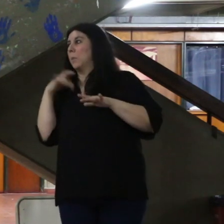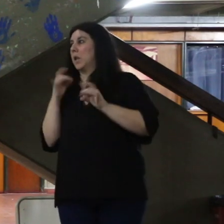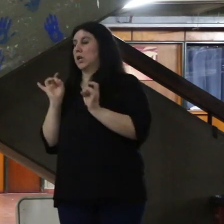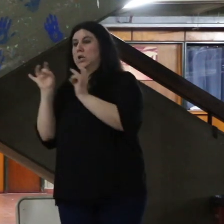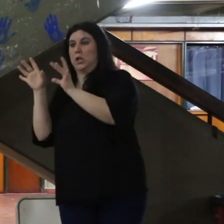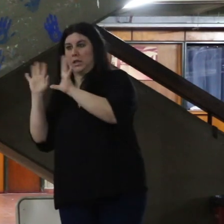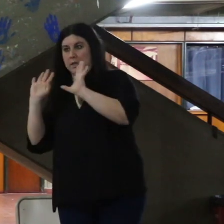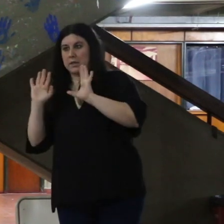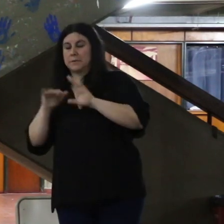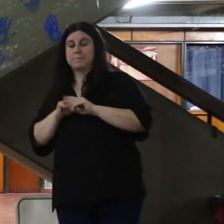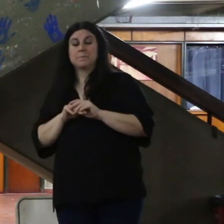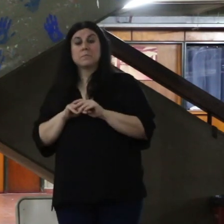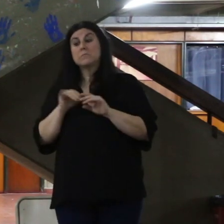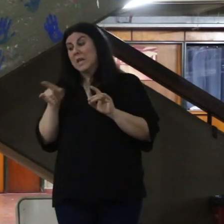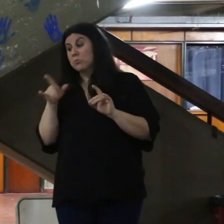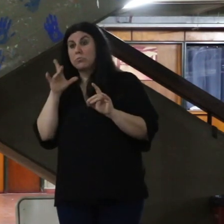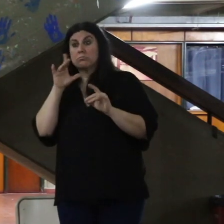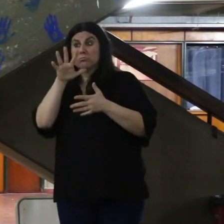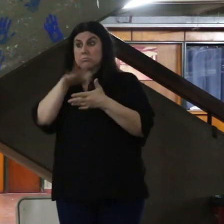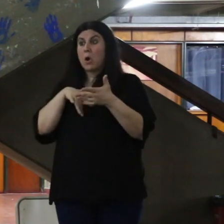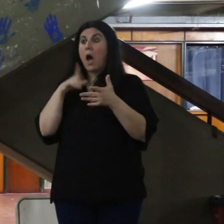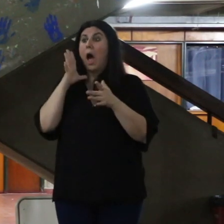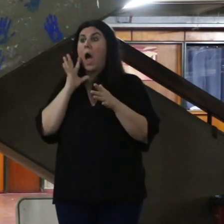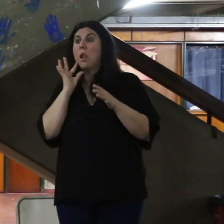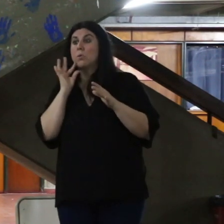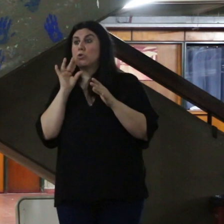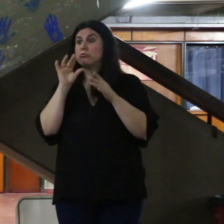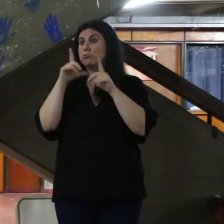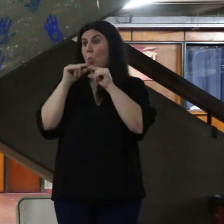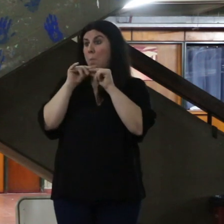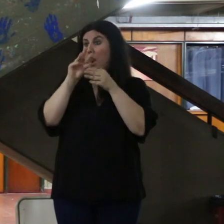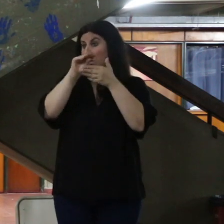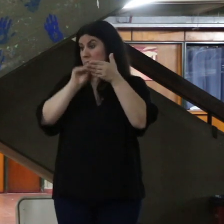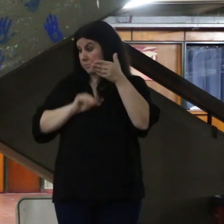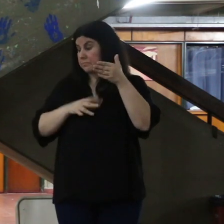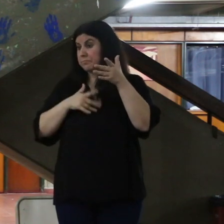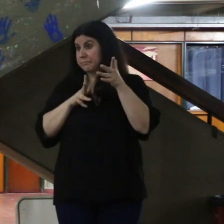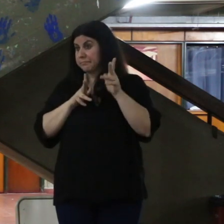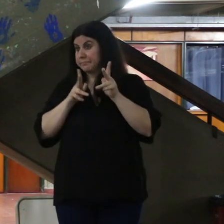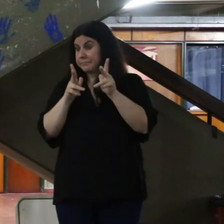Estos algunos números que nos sitúan en el...